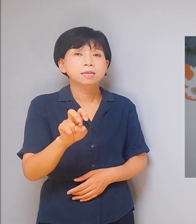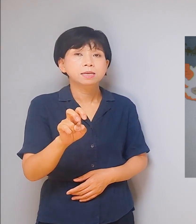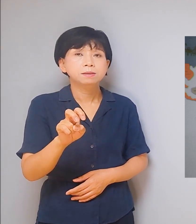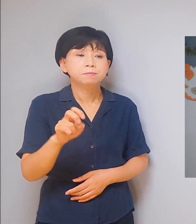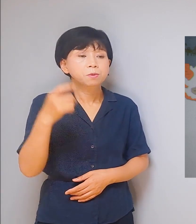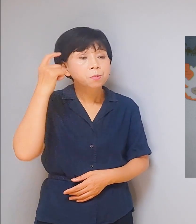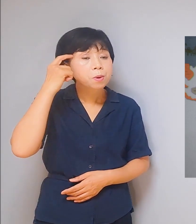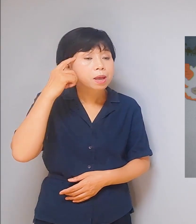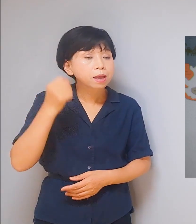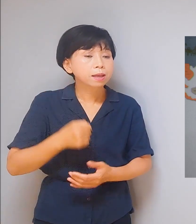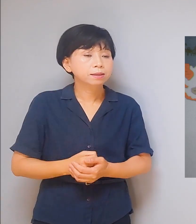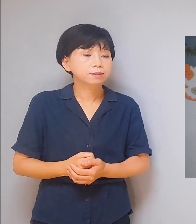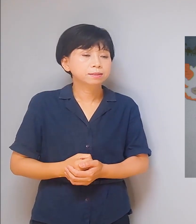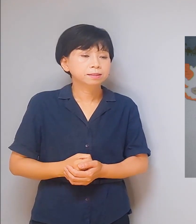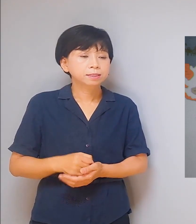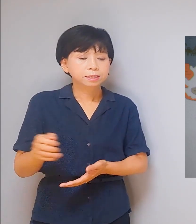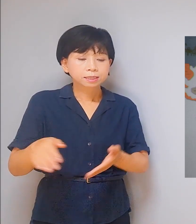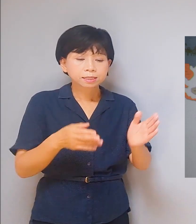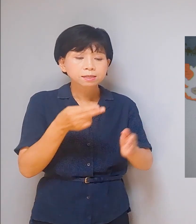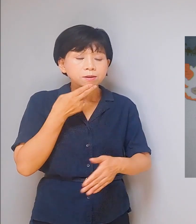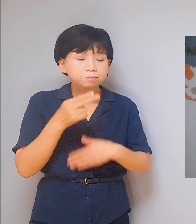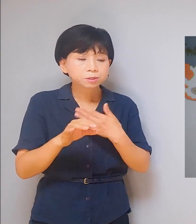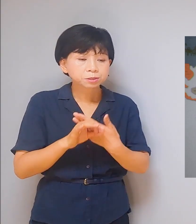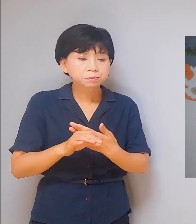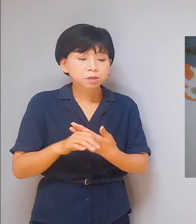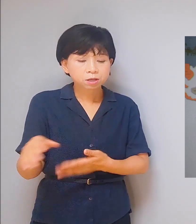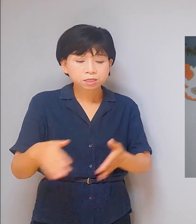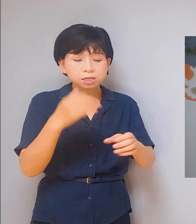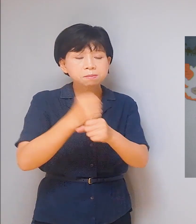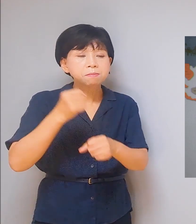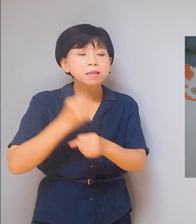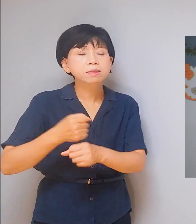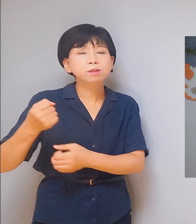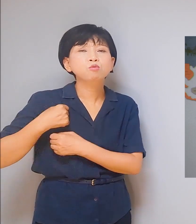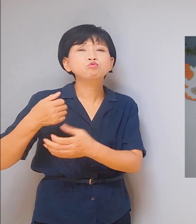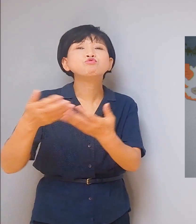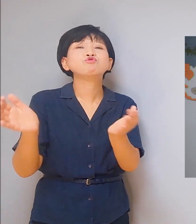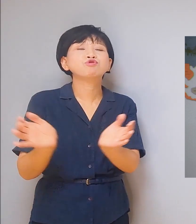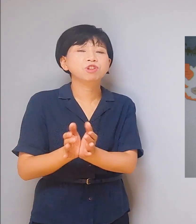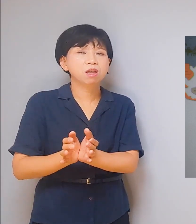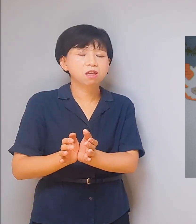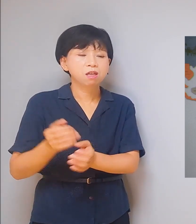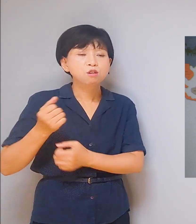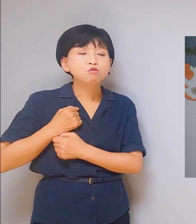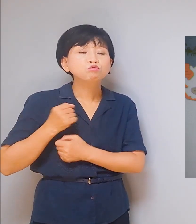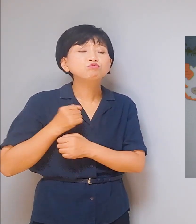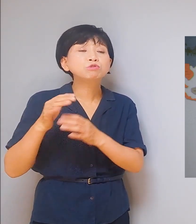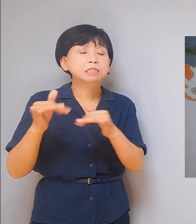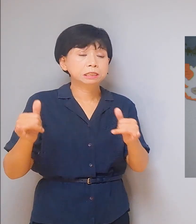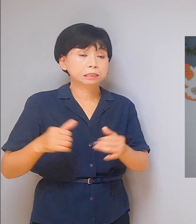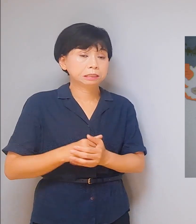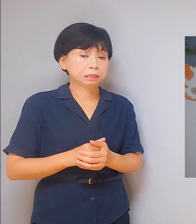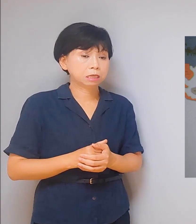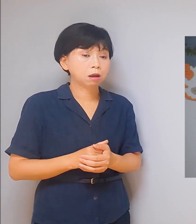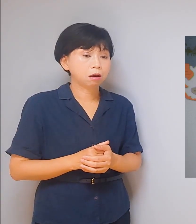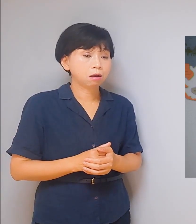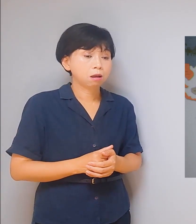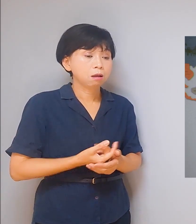만들어요. 군인은요. 강을 건너려고 하는데 다리가 없어요. 그럼 군인은 다리도 만들어요.